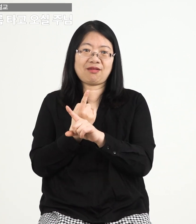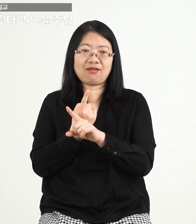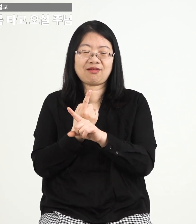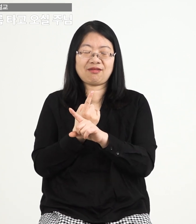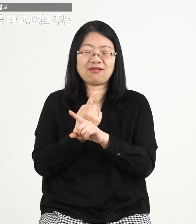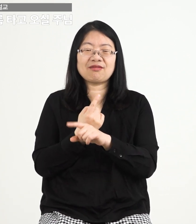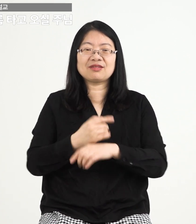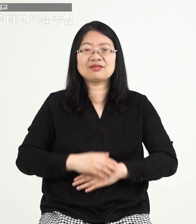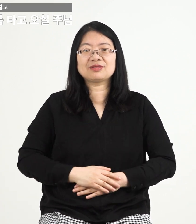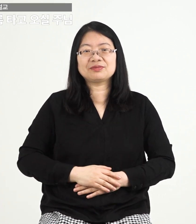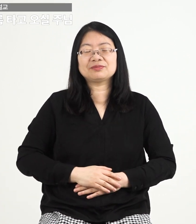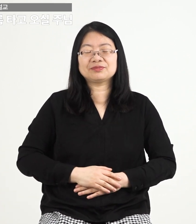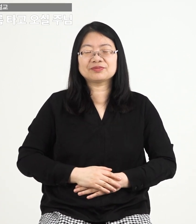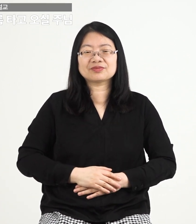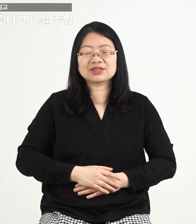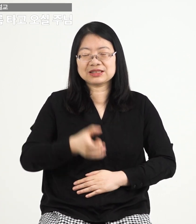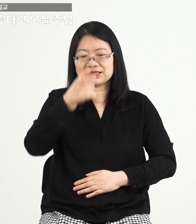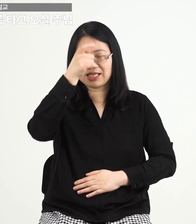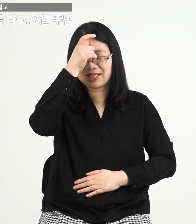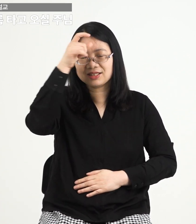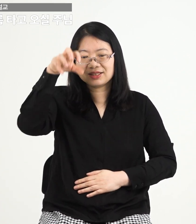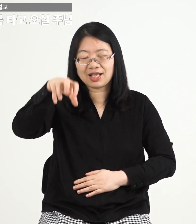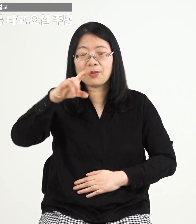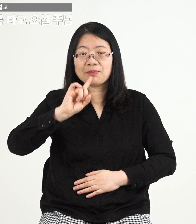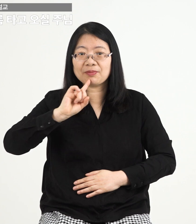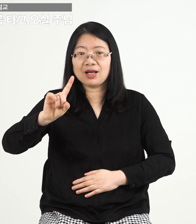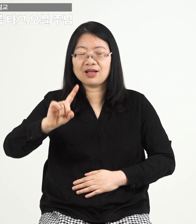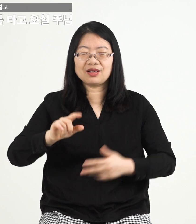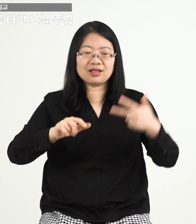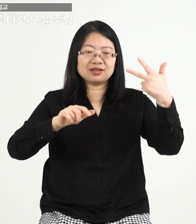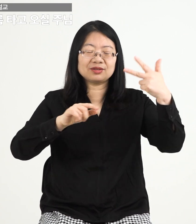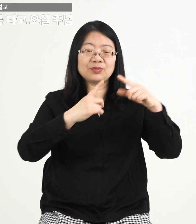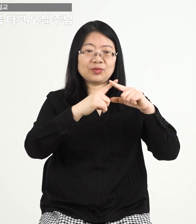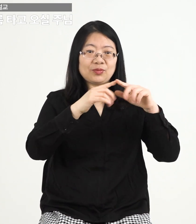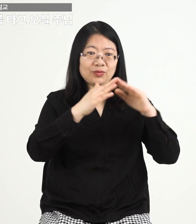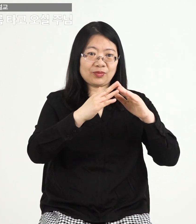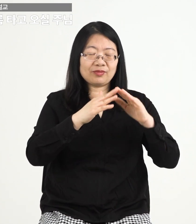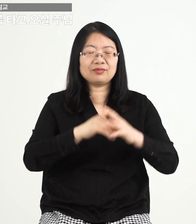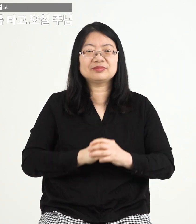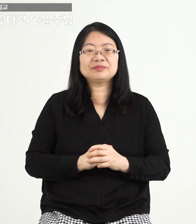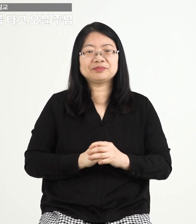아시아를 얘기합니다. 그리고 거기에 7교회는